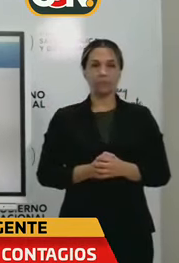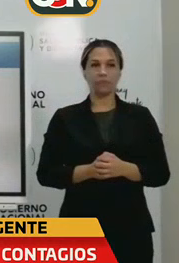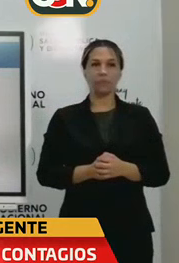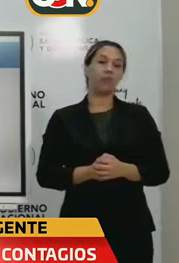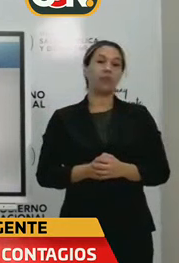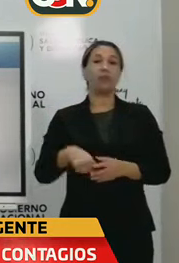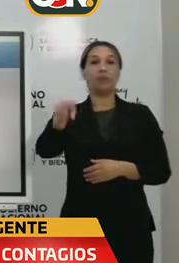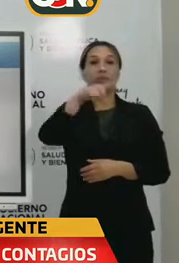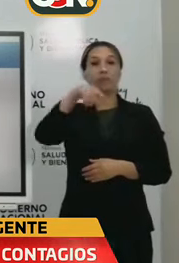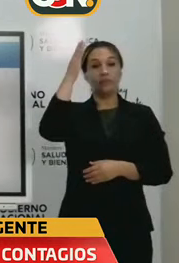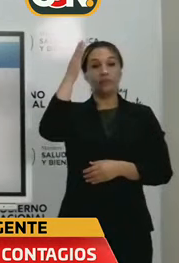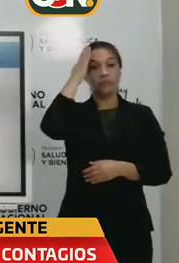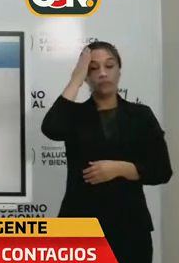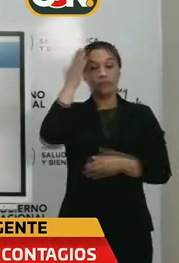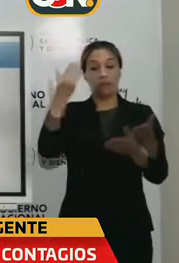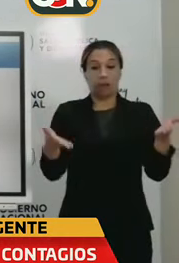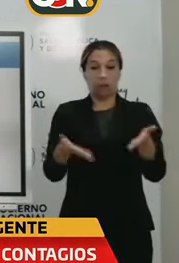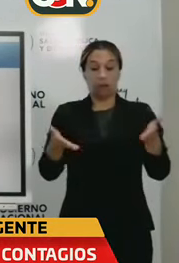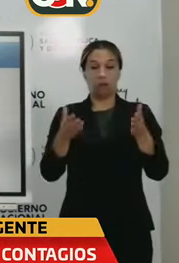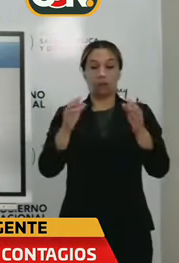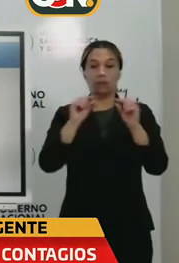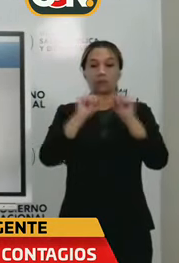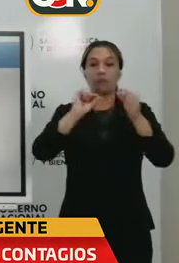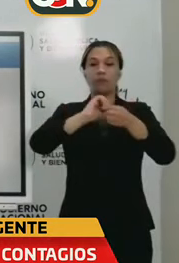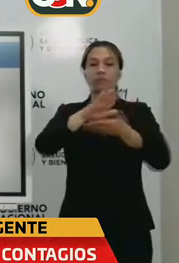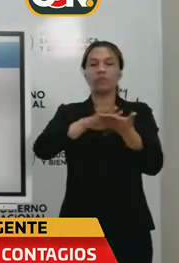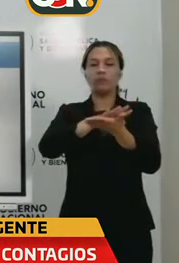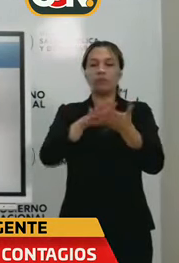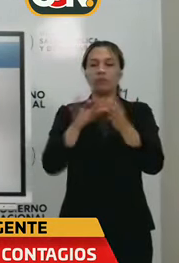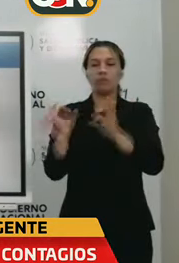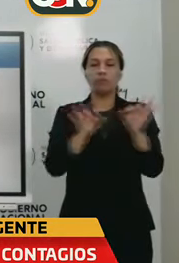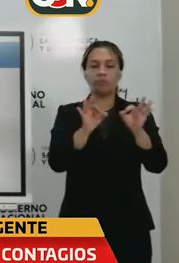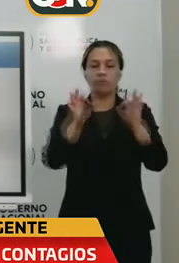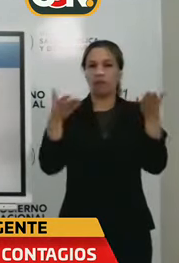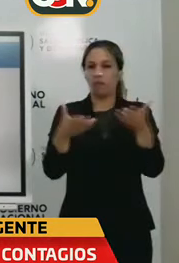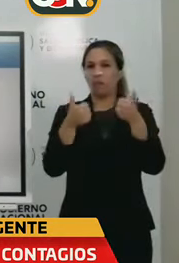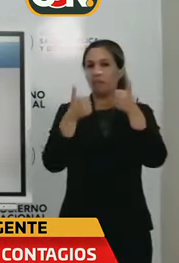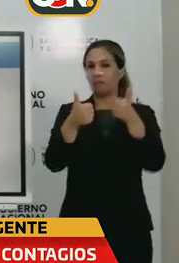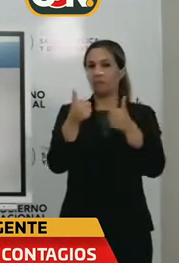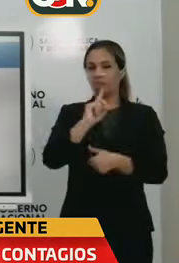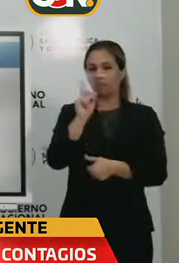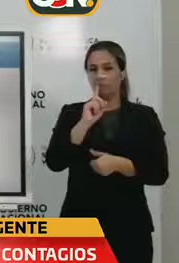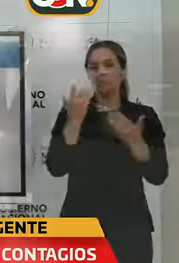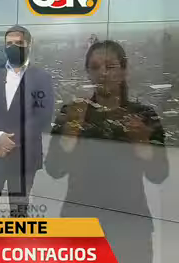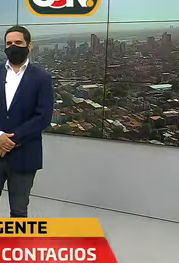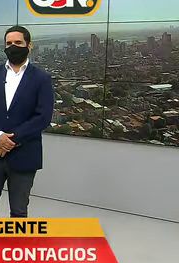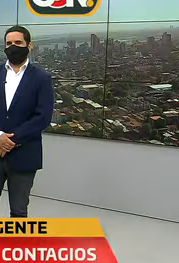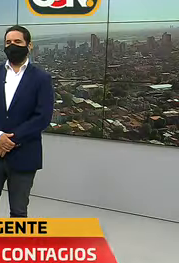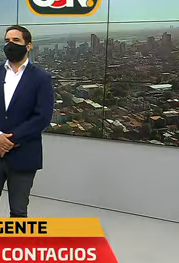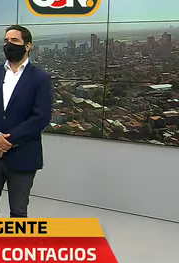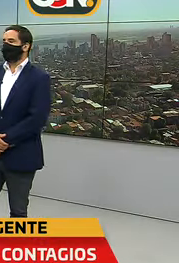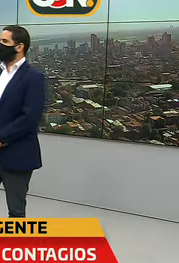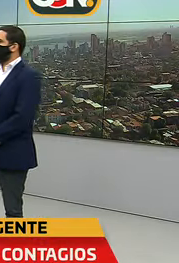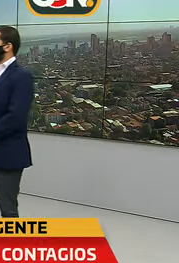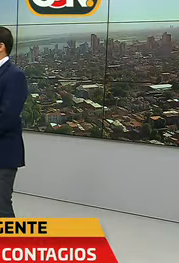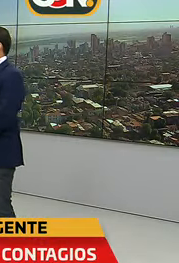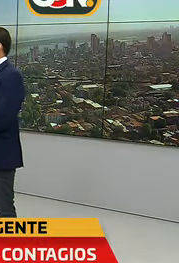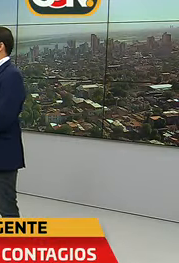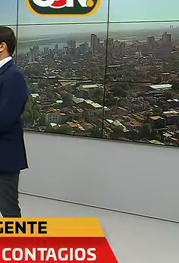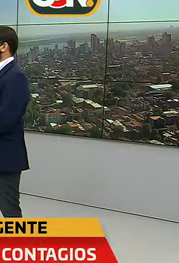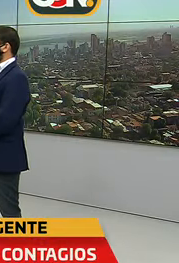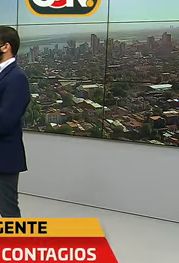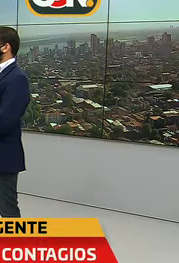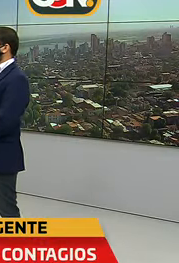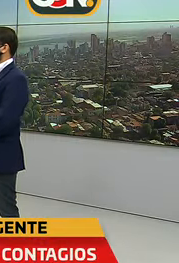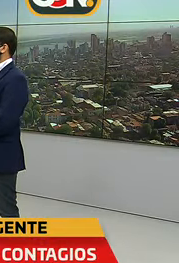Es tan básico. Sí. Parece hasta tonto reiterar a esta altura del año, pero sí es importante. Otro tema que vamos a ir desarrollando y vamos